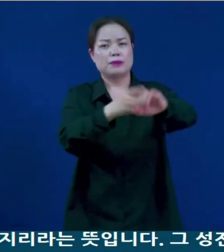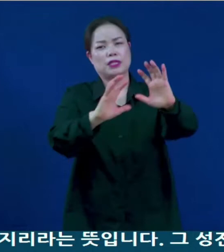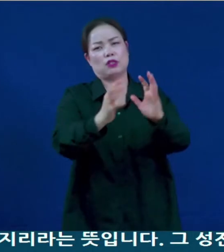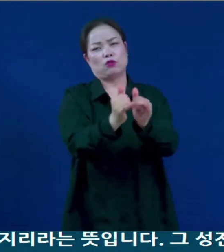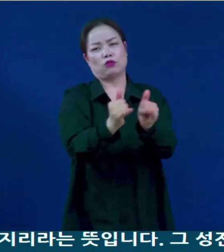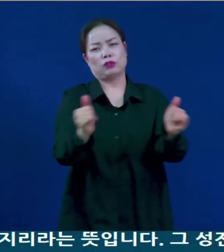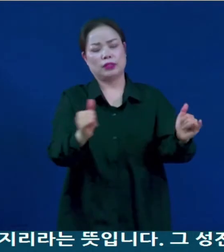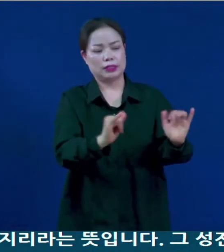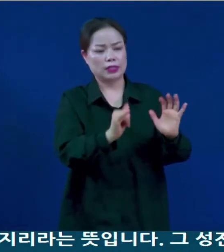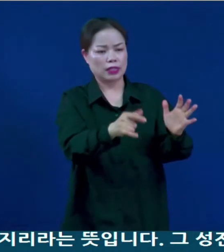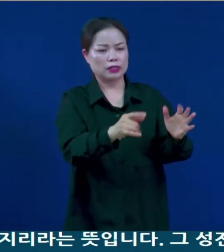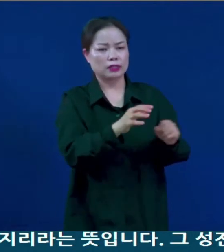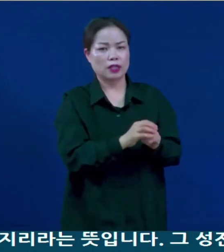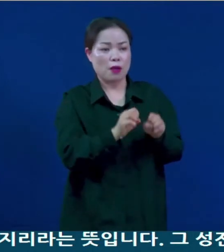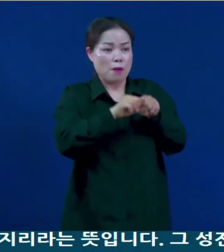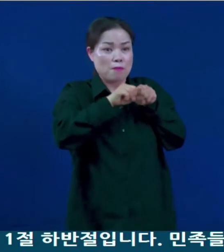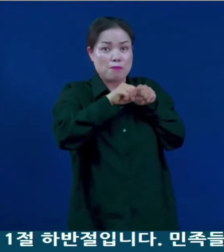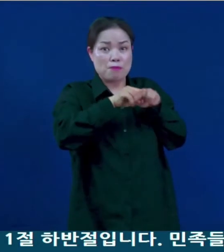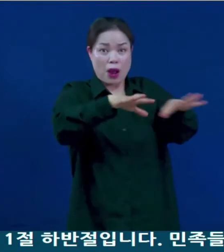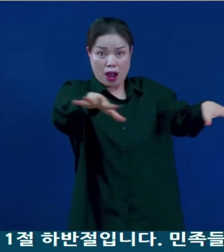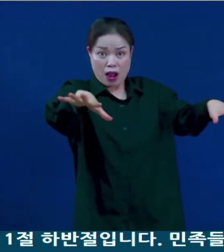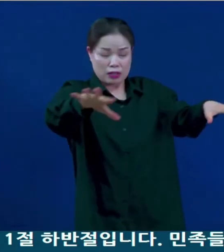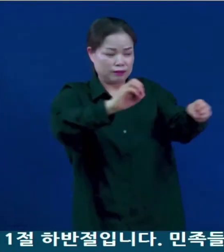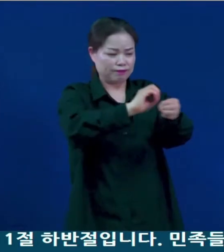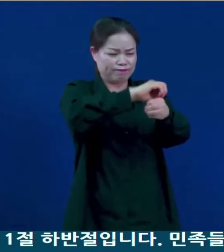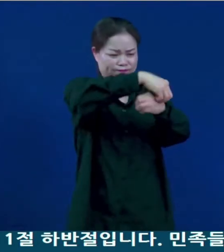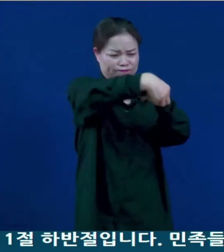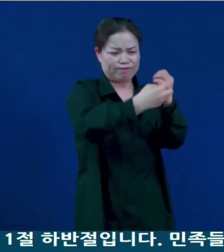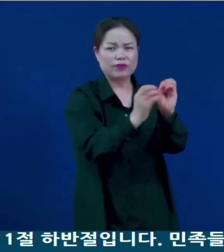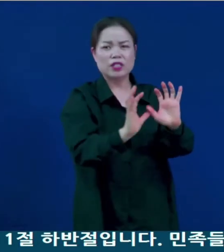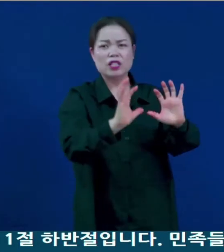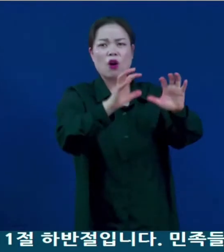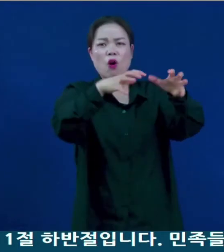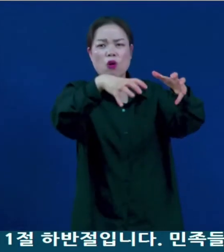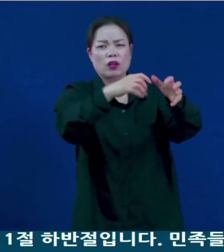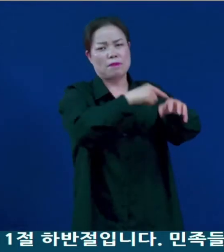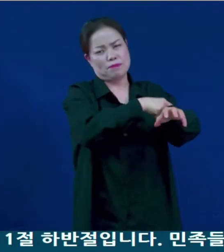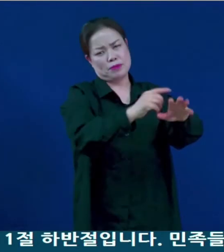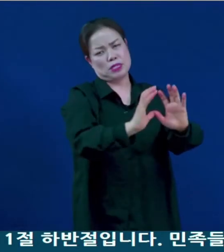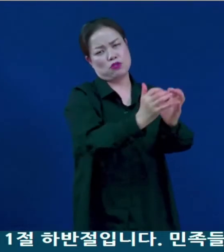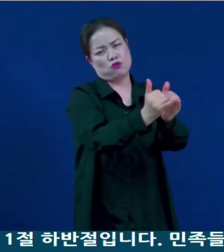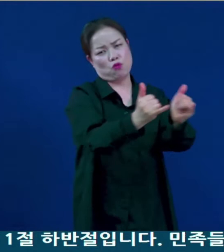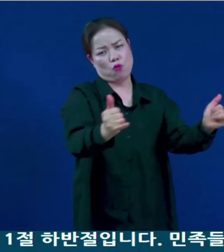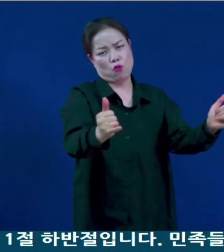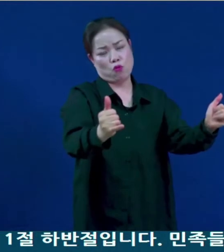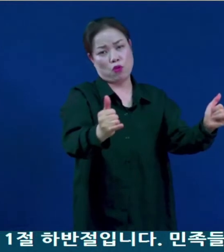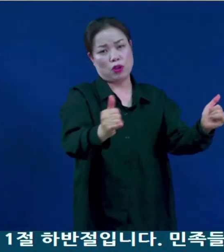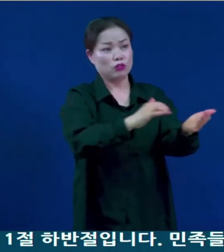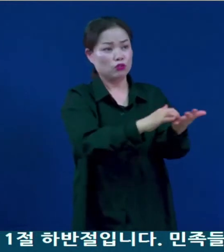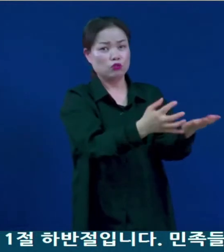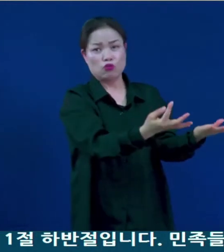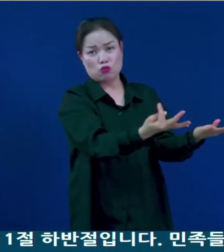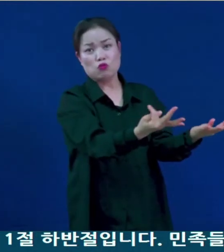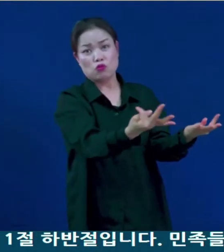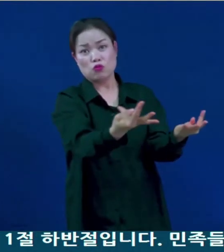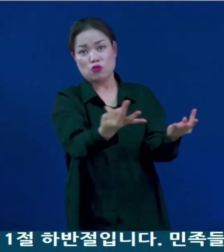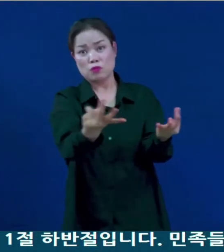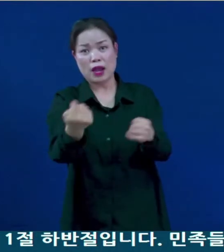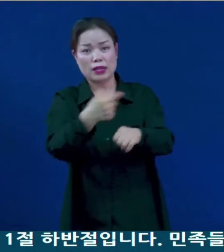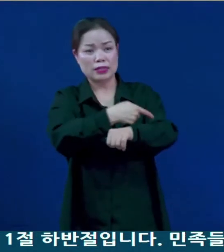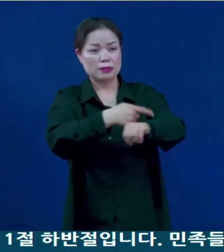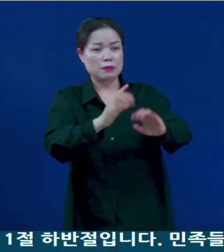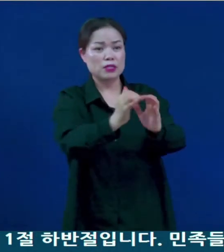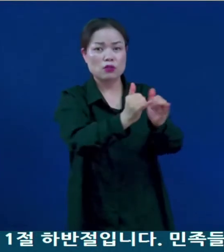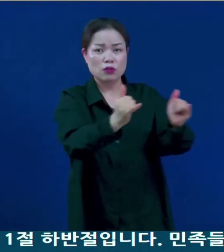민족들은 세상 만국에 흩어져 살고 있는 여러 나라의 민족들입니다. 수많은 민족들이